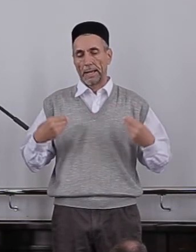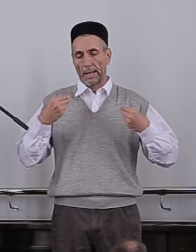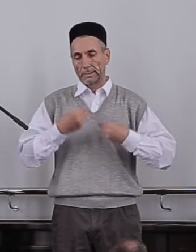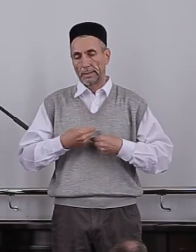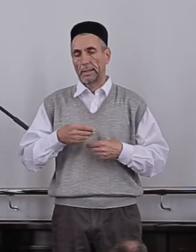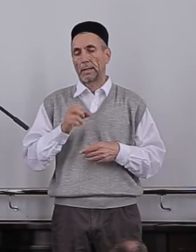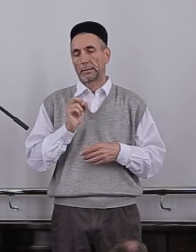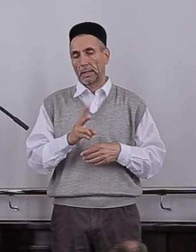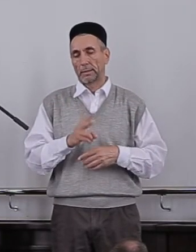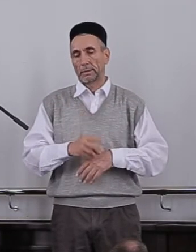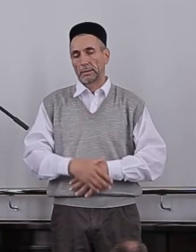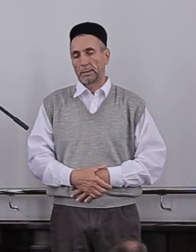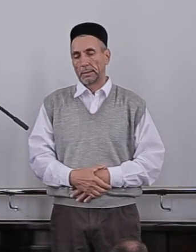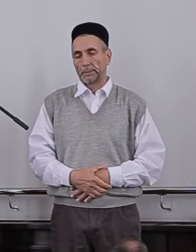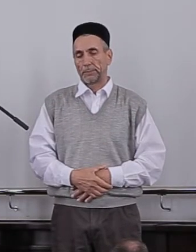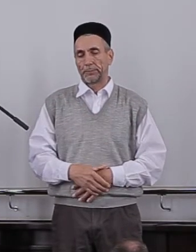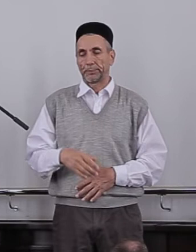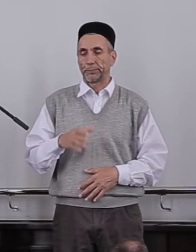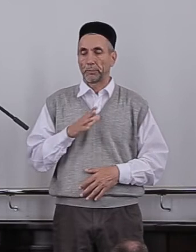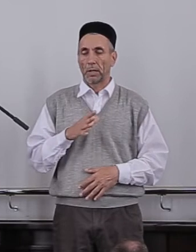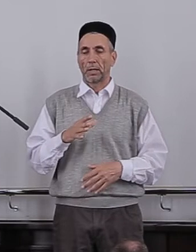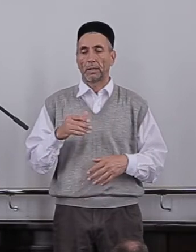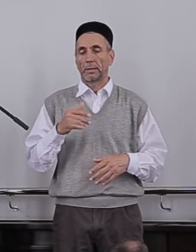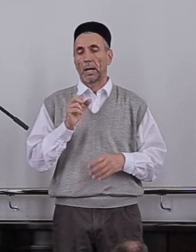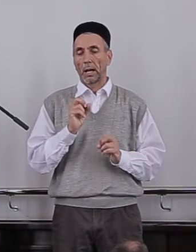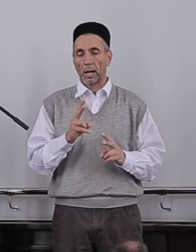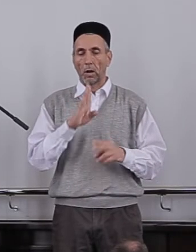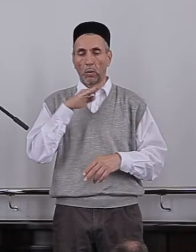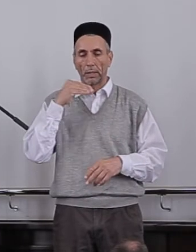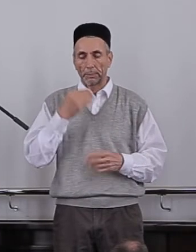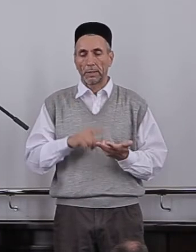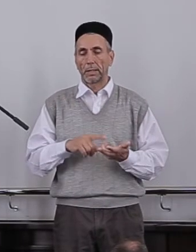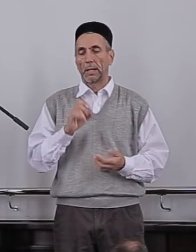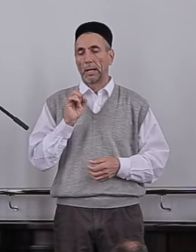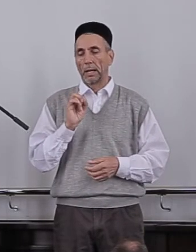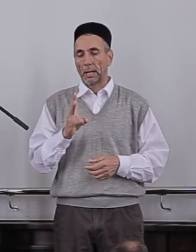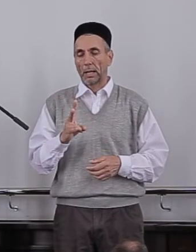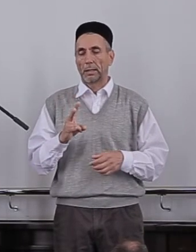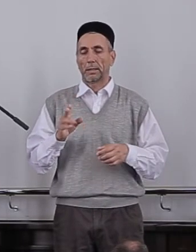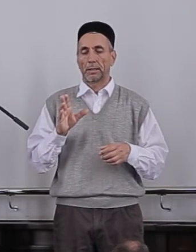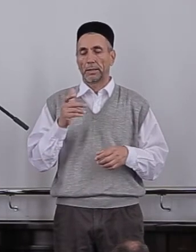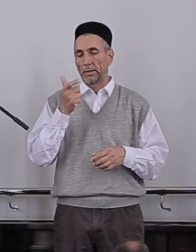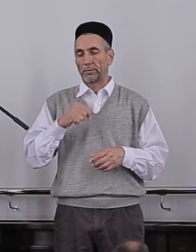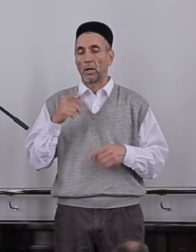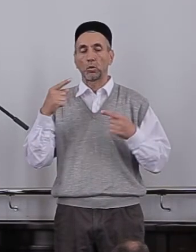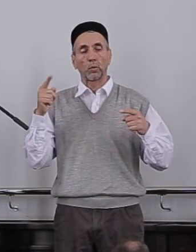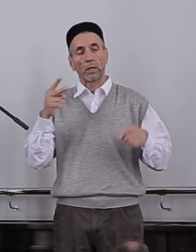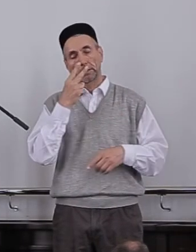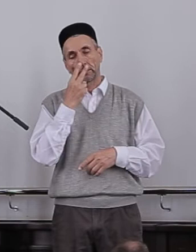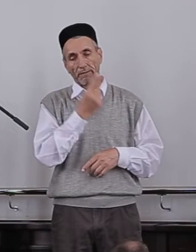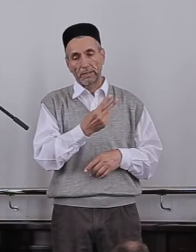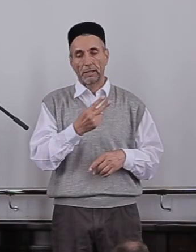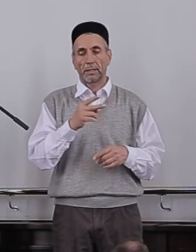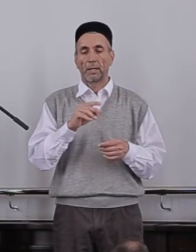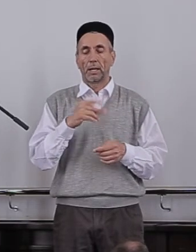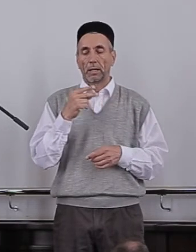iken hicabda, evet, tutuşamadır, neşe kılmayı var, neşe kıynaktırı var, başka kişiler küredir. Başka